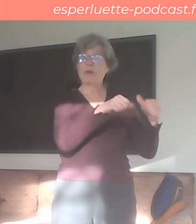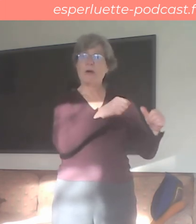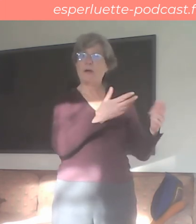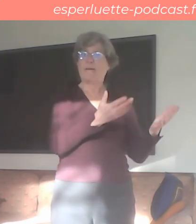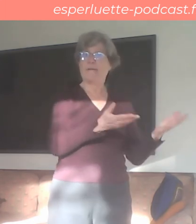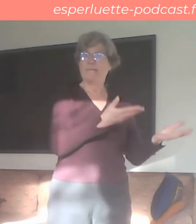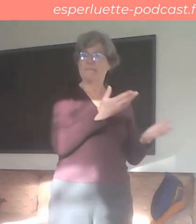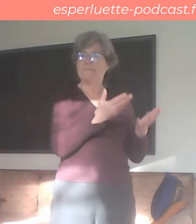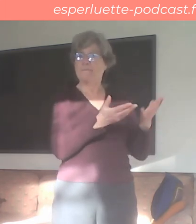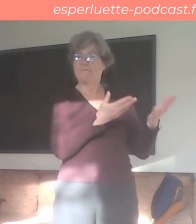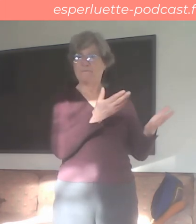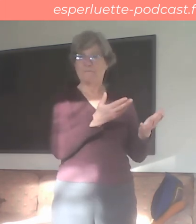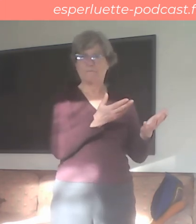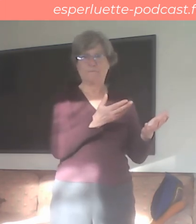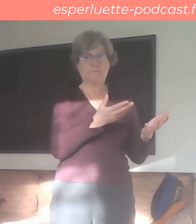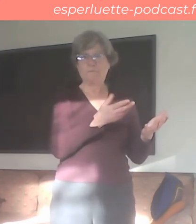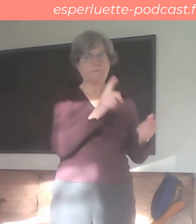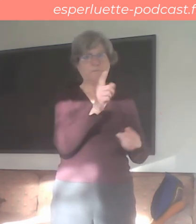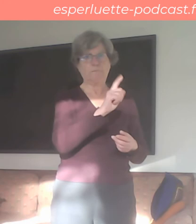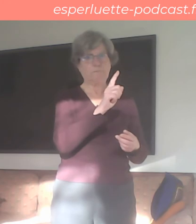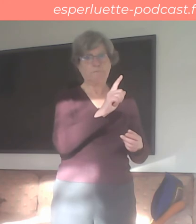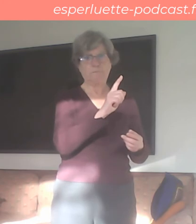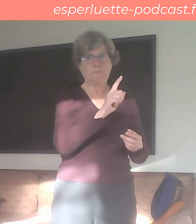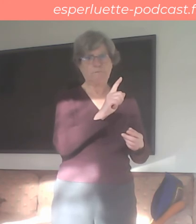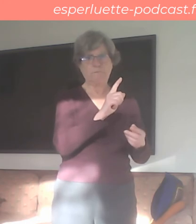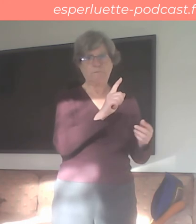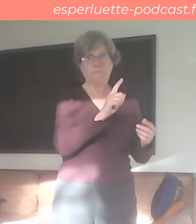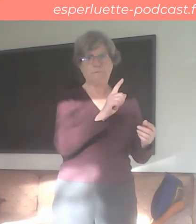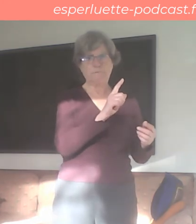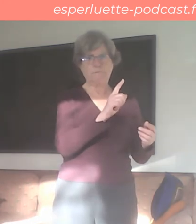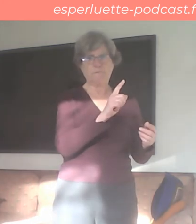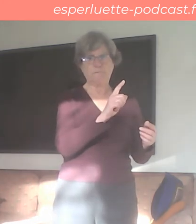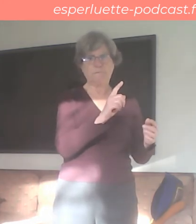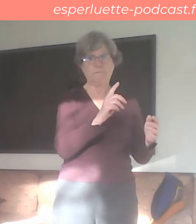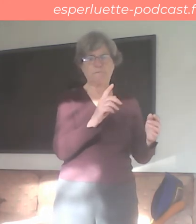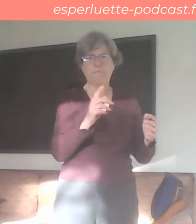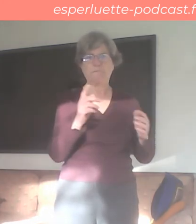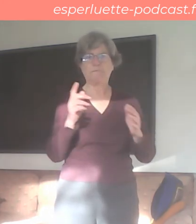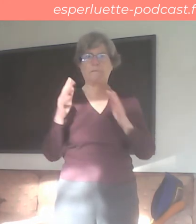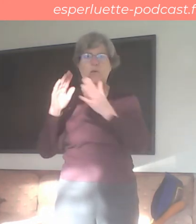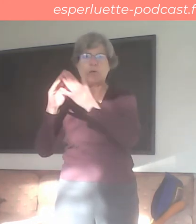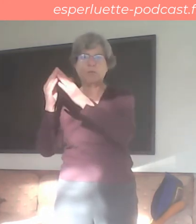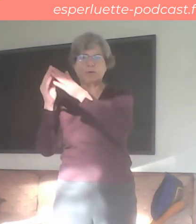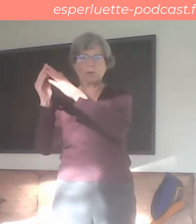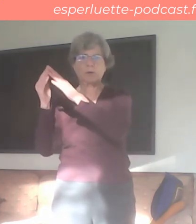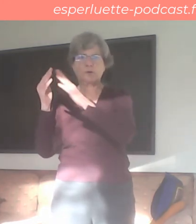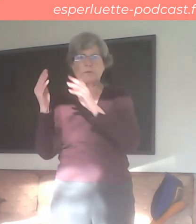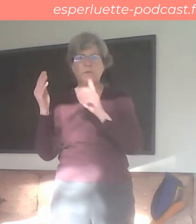j'ai travaillé sur un projet qui me tenait à cœur depuis longtemps avec des professionnels femmes sourdes